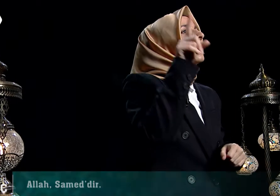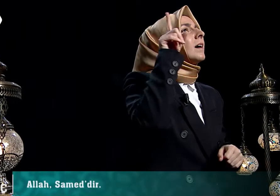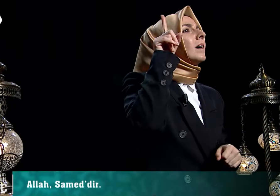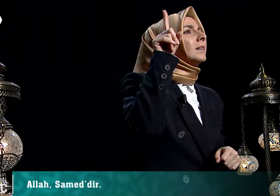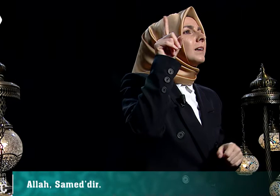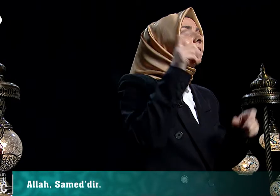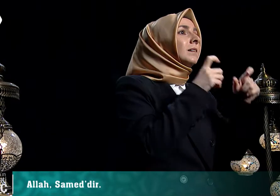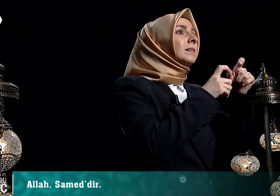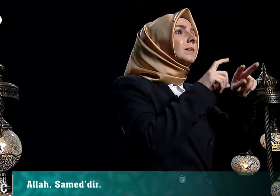Allah